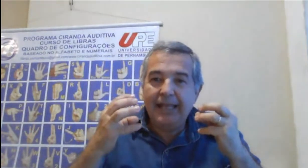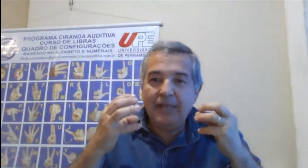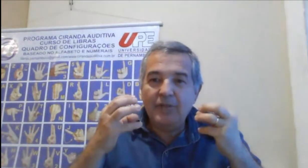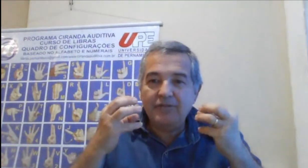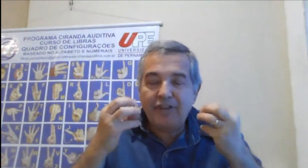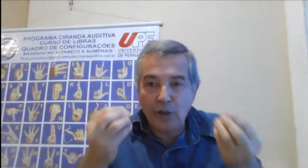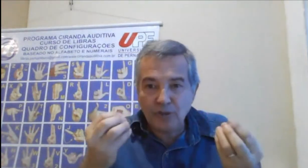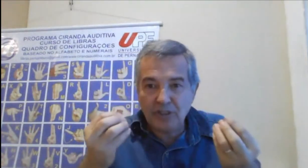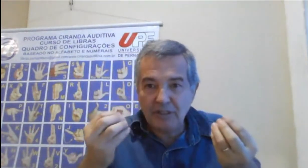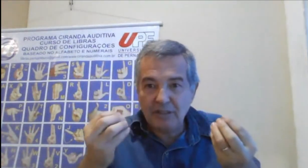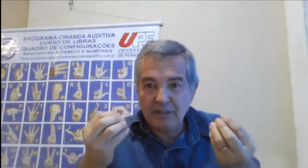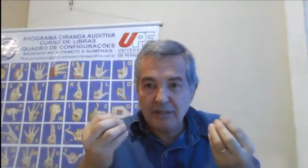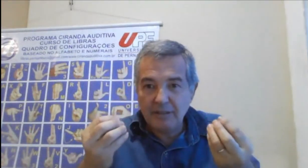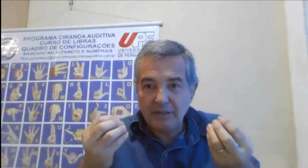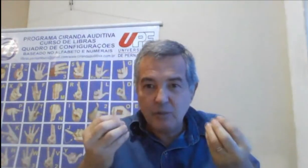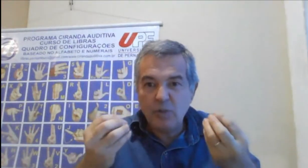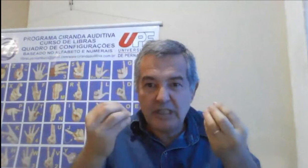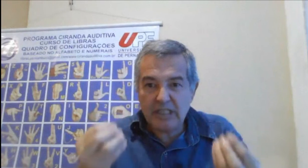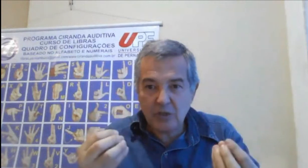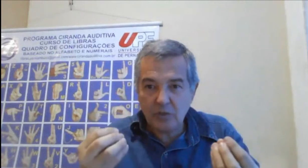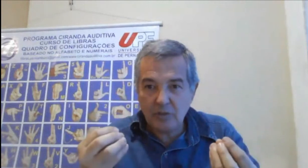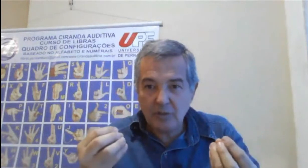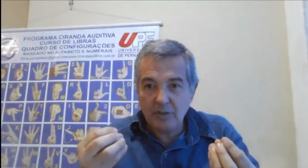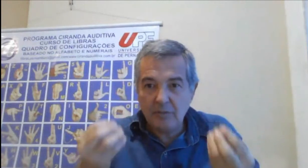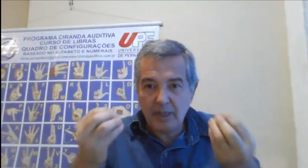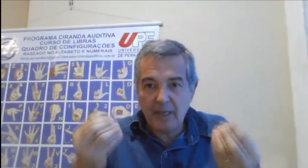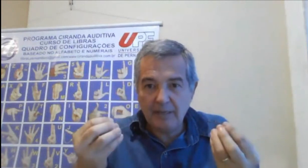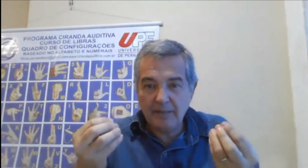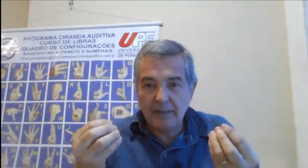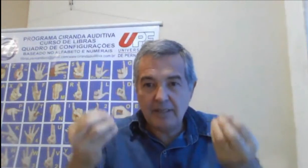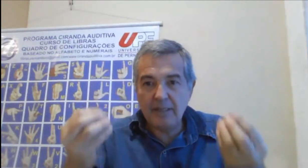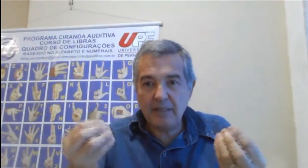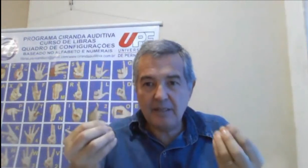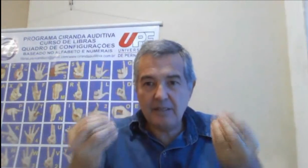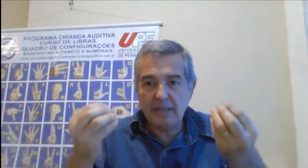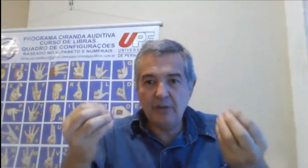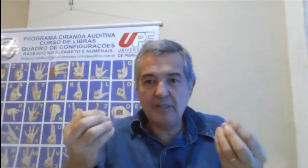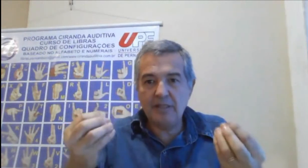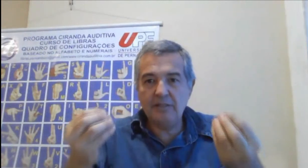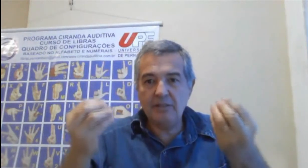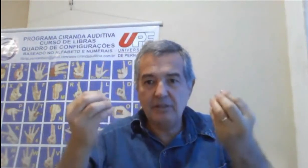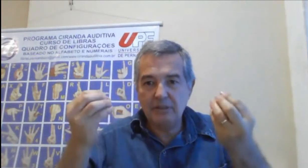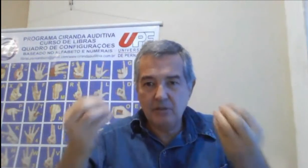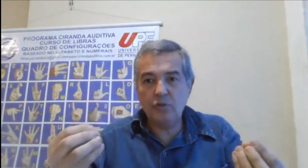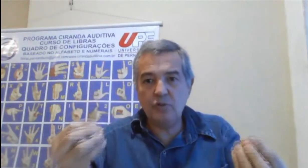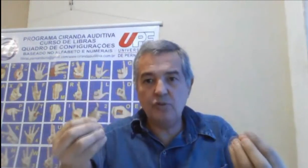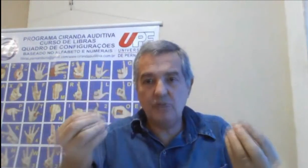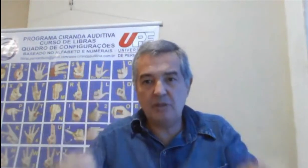é uma fraude o ensino para as crianças, adolescentes, surdos na